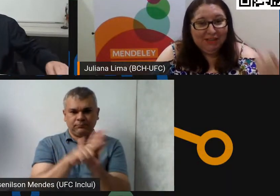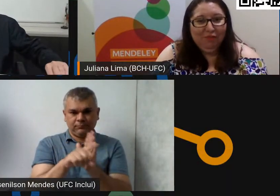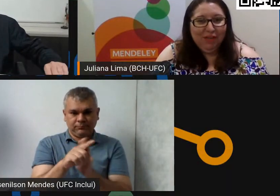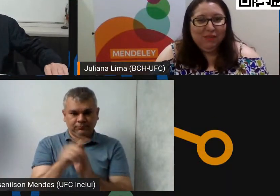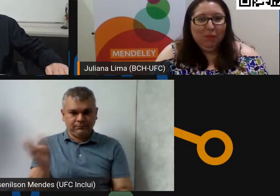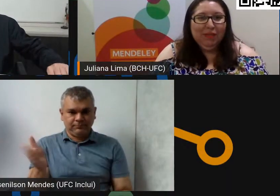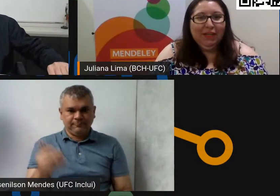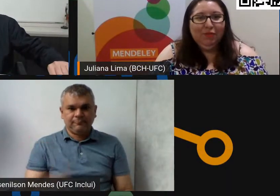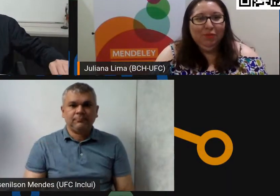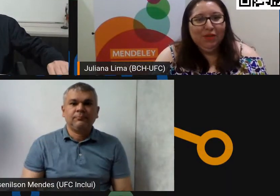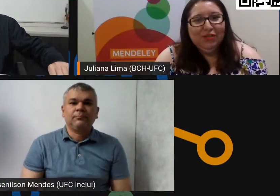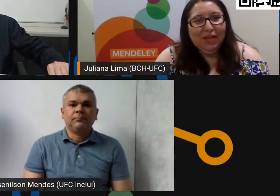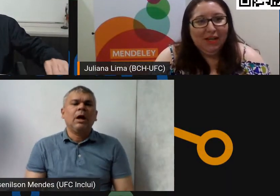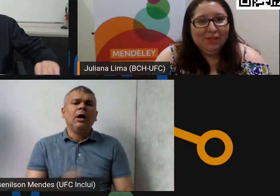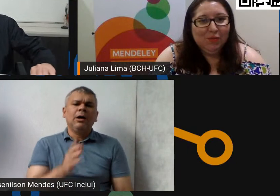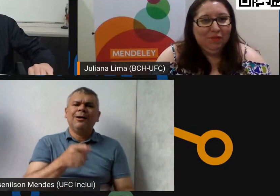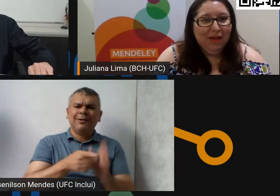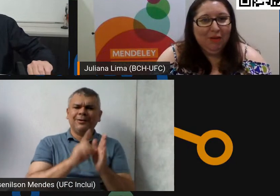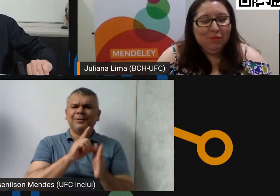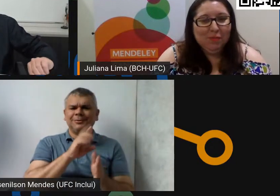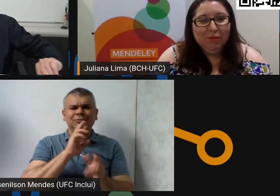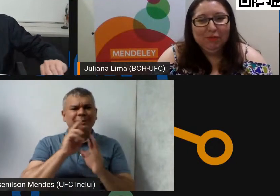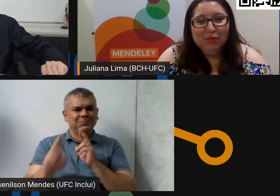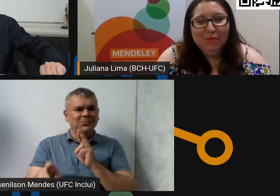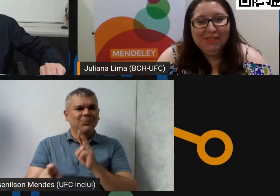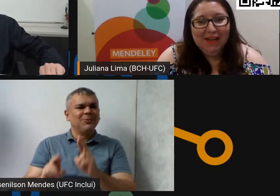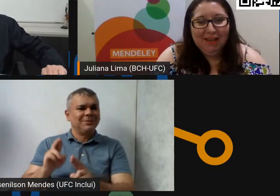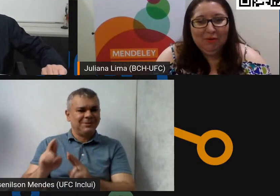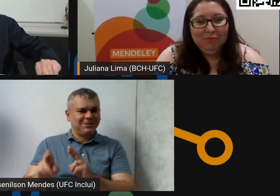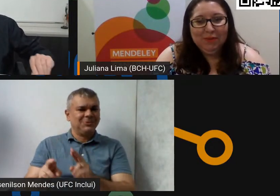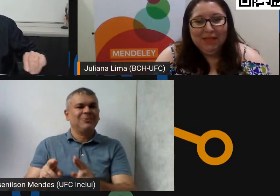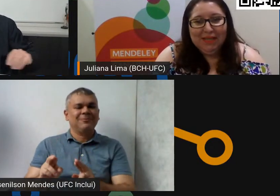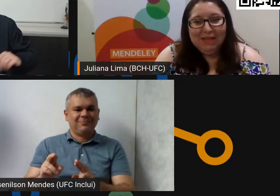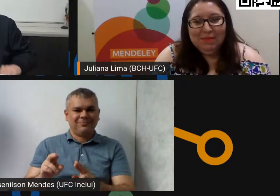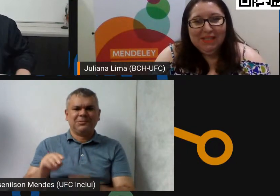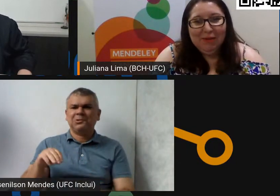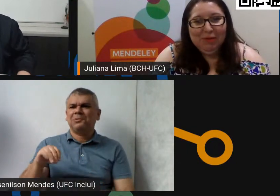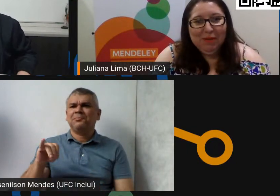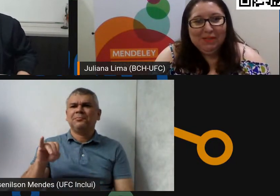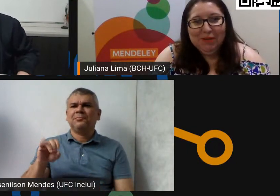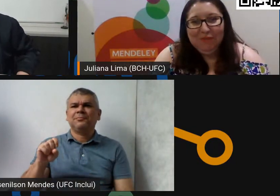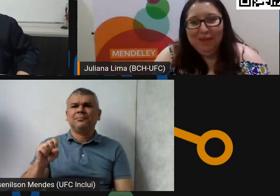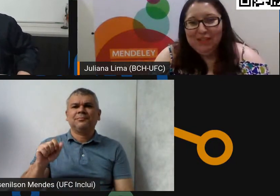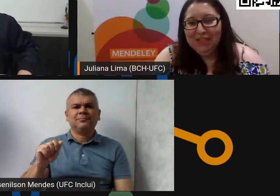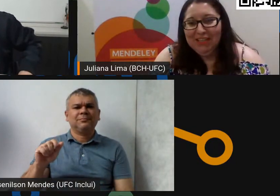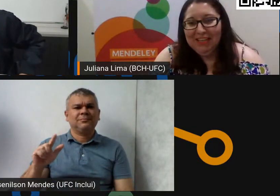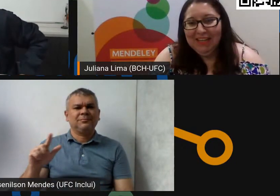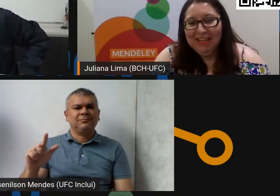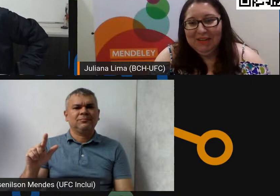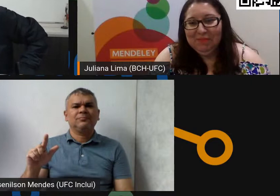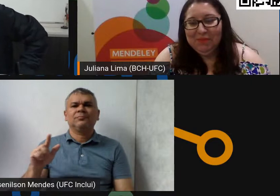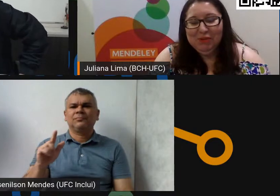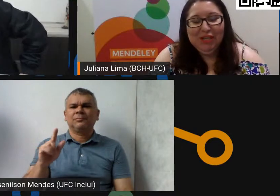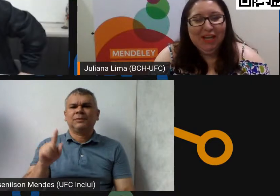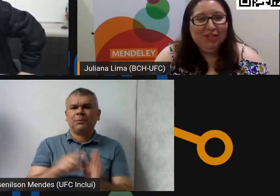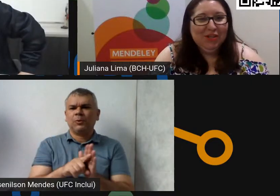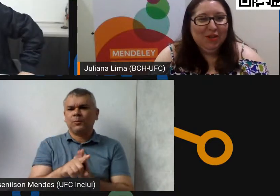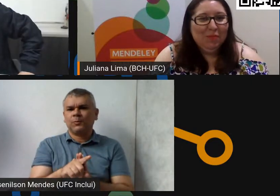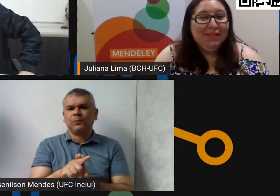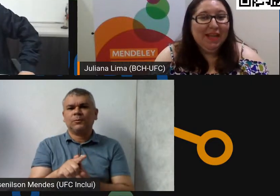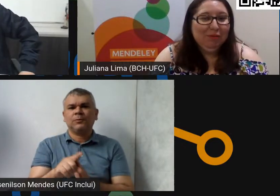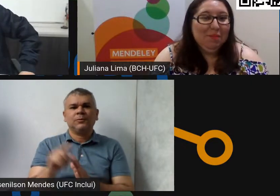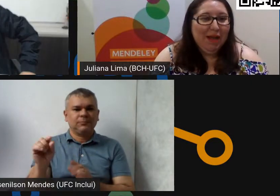você já até foi respondendo durante a sua fala, algumas perguntas do Misael. Misael também se manifesta aqui no